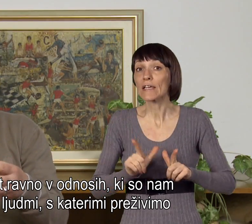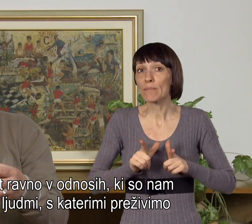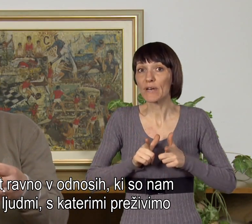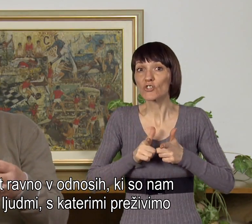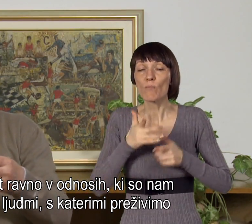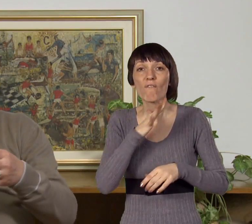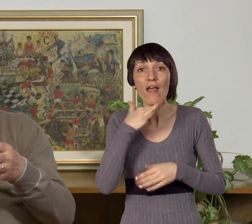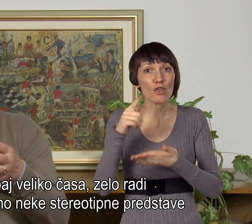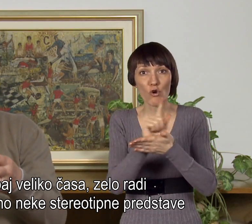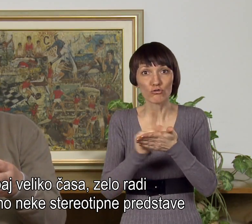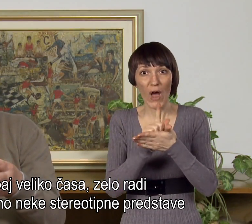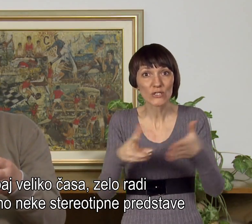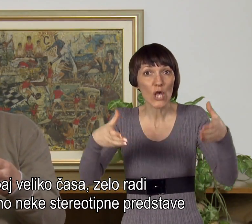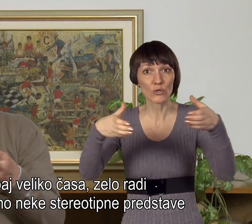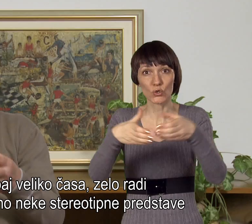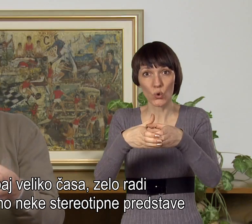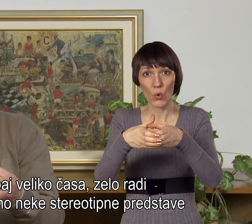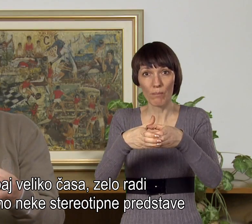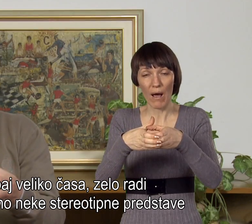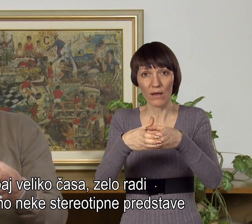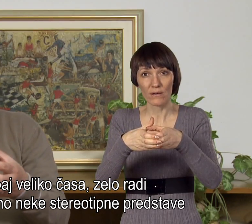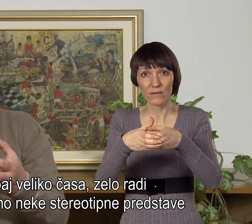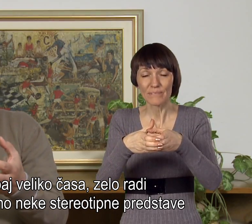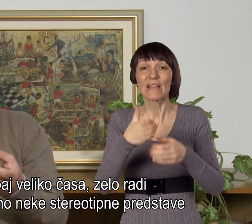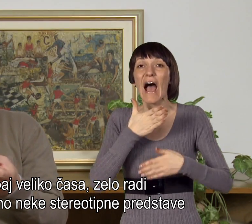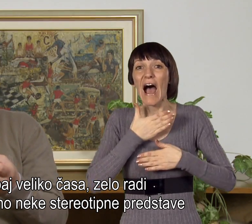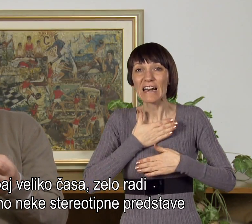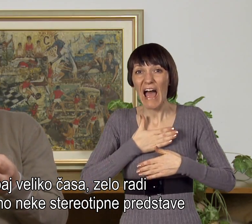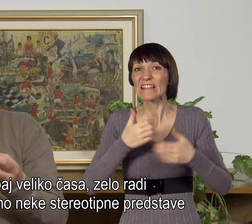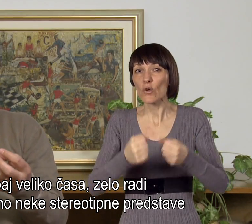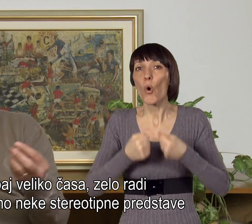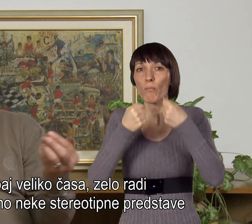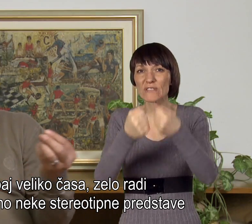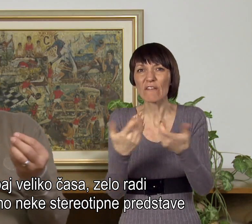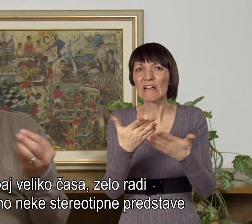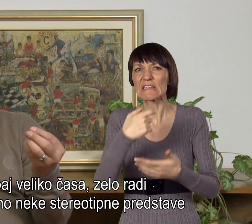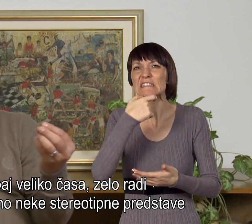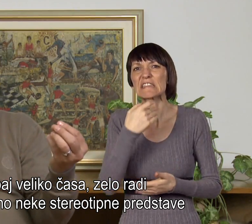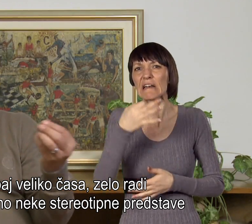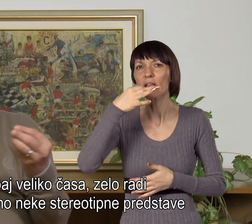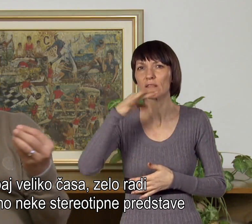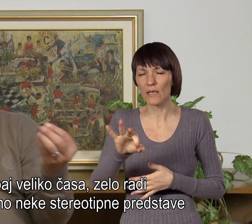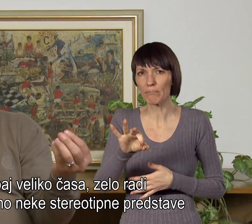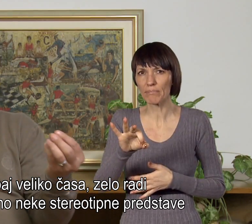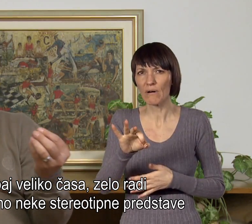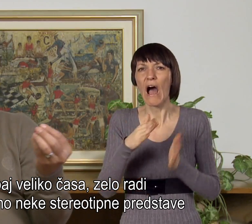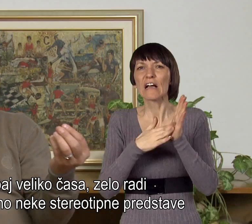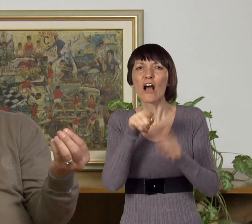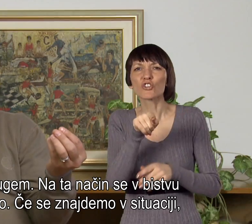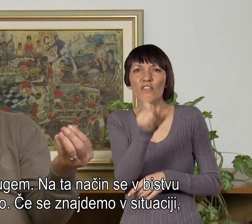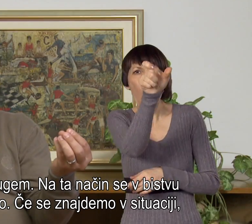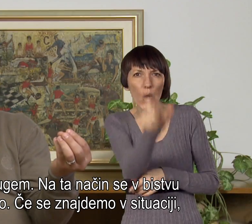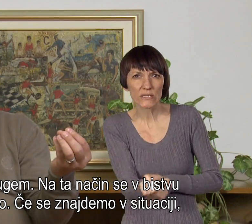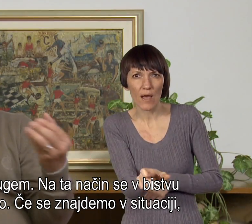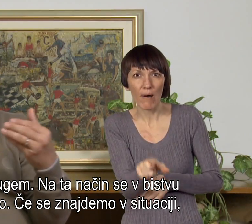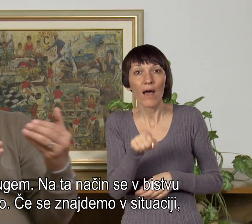katerimi preživimo veliko časa skupaj, se zelo radi vzpostavimo neke stereotipne predstave